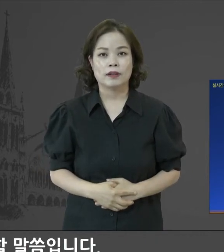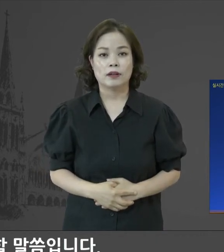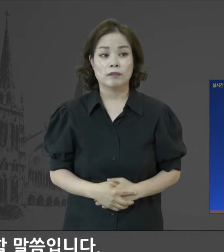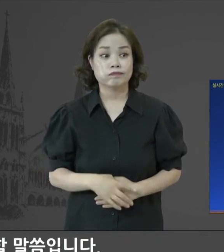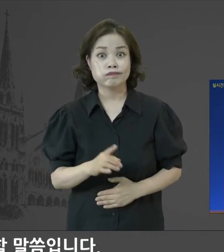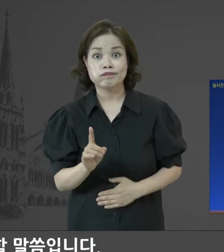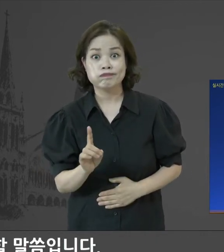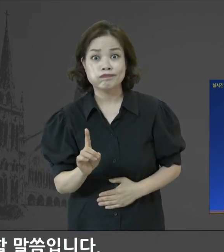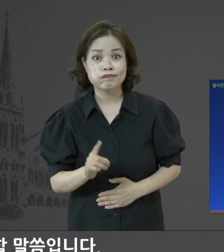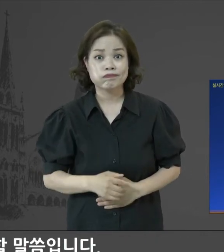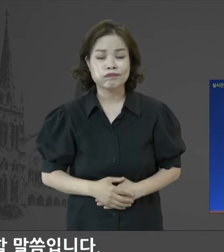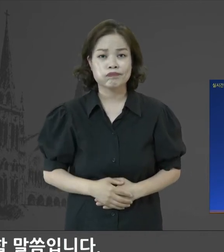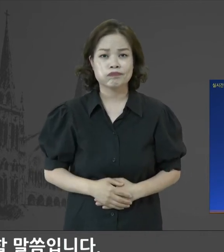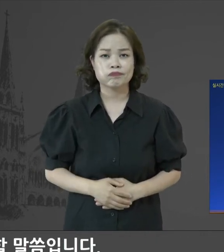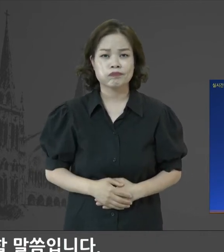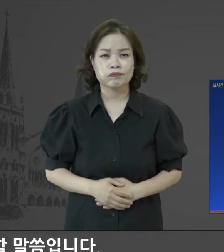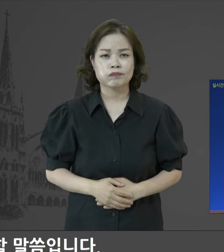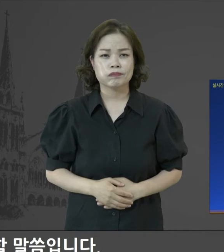어떻게 하면